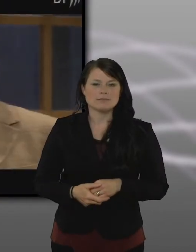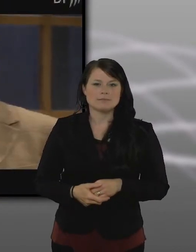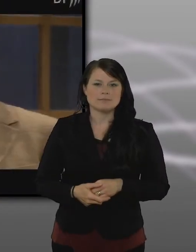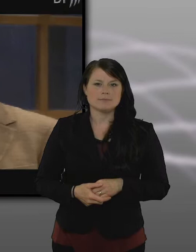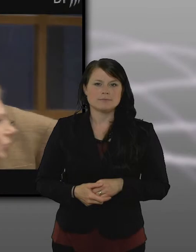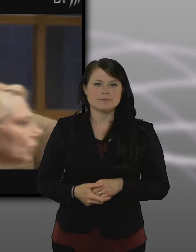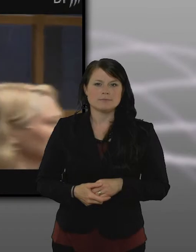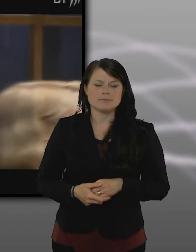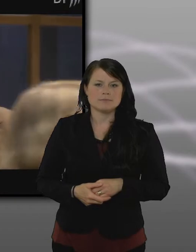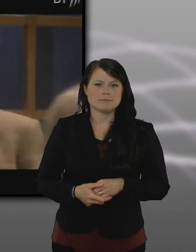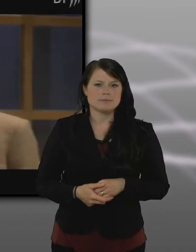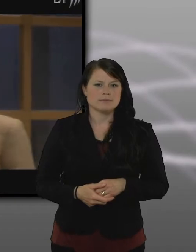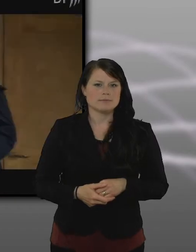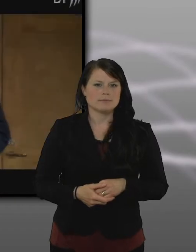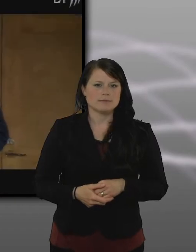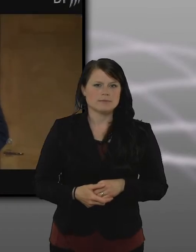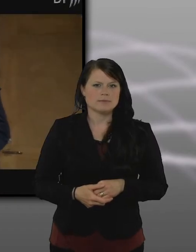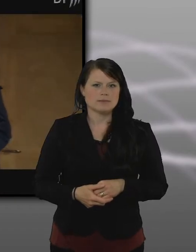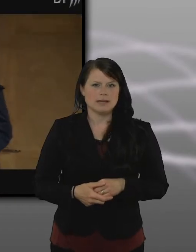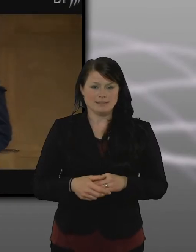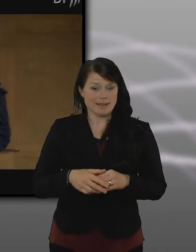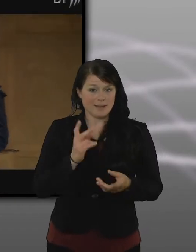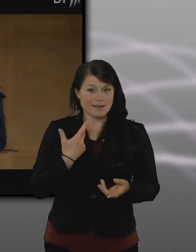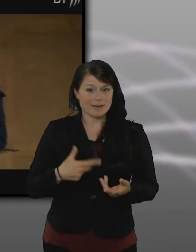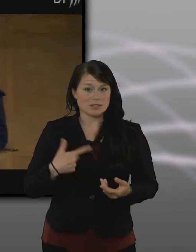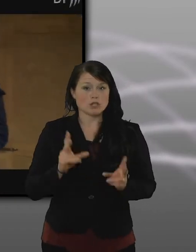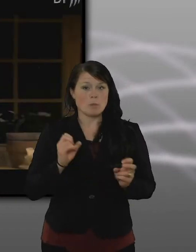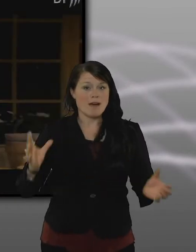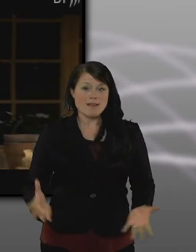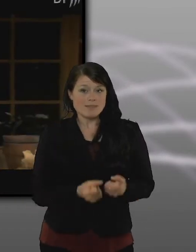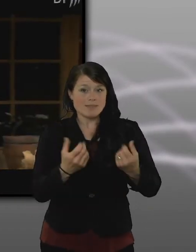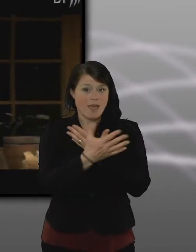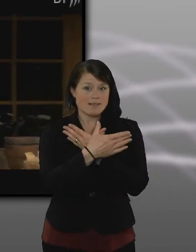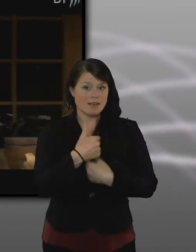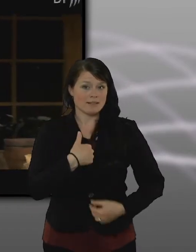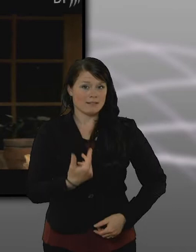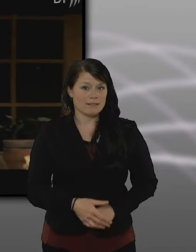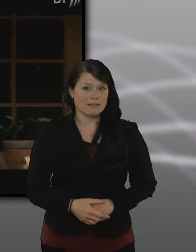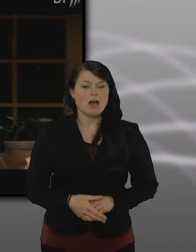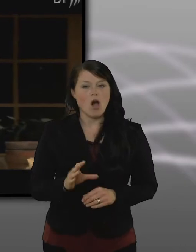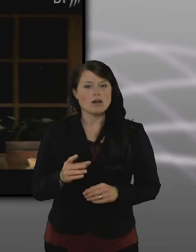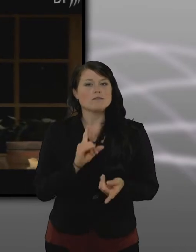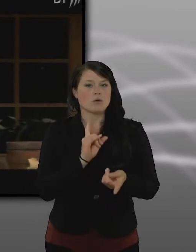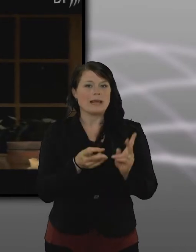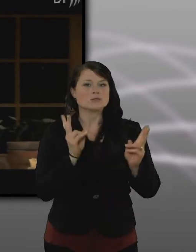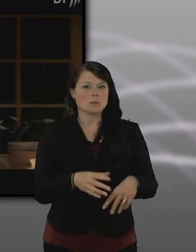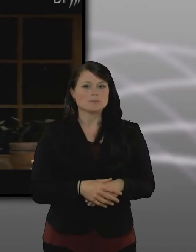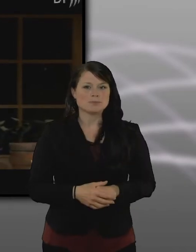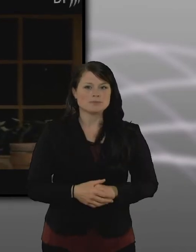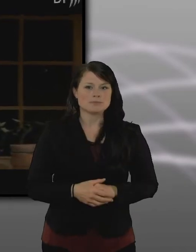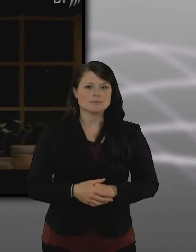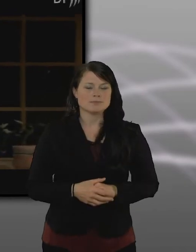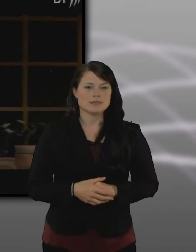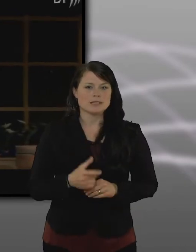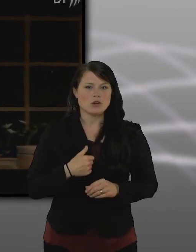Ja, Jakob Bengtsson är närmast att liknas vid den räddande ängeln på oss då. Nej, det kan vara. Så får det bli. Jag har ju tagit